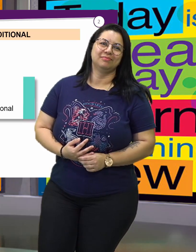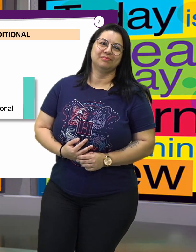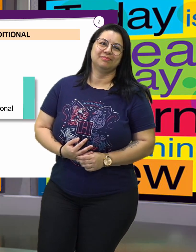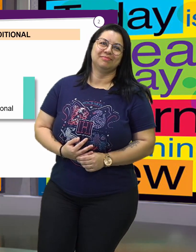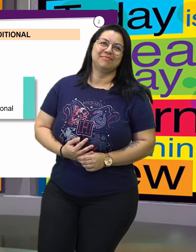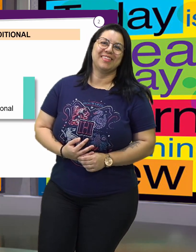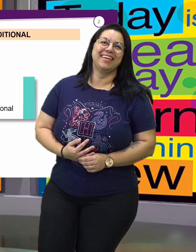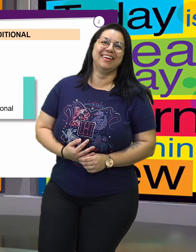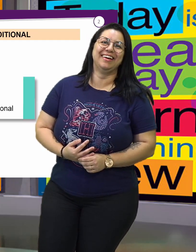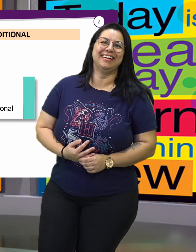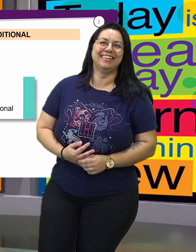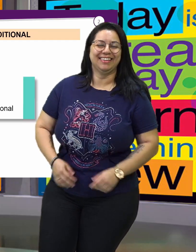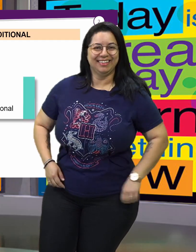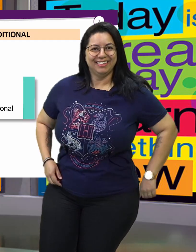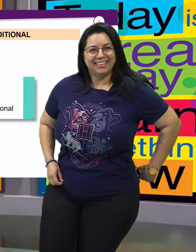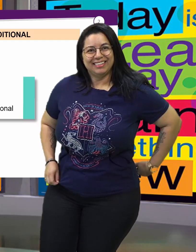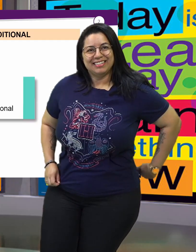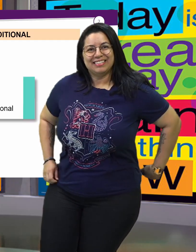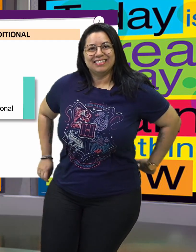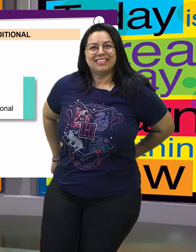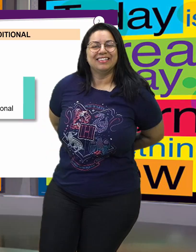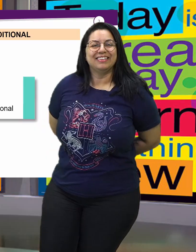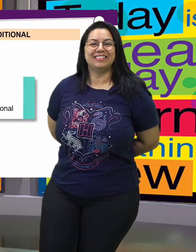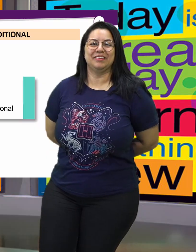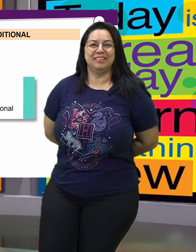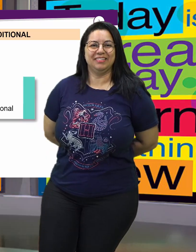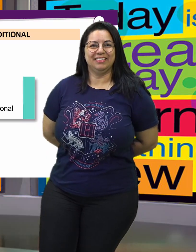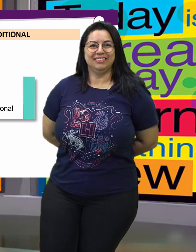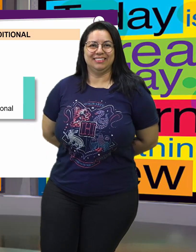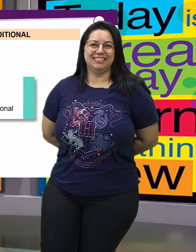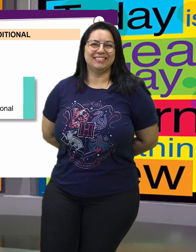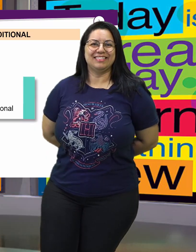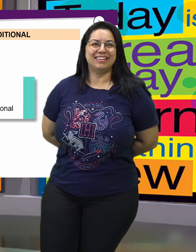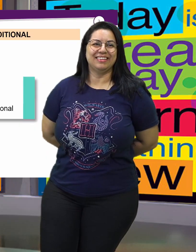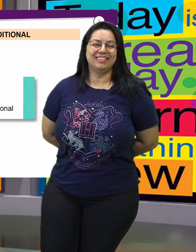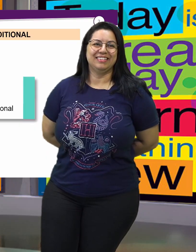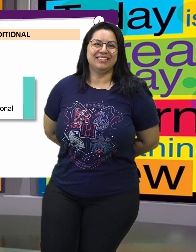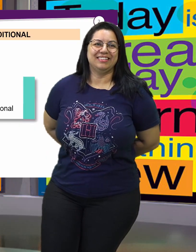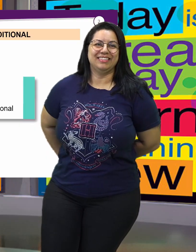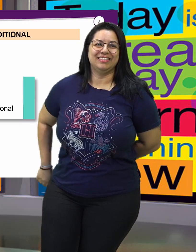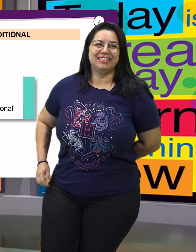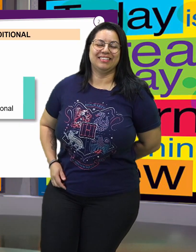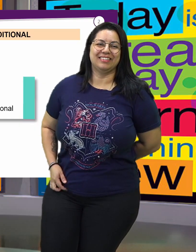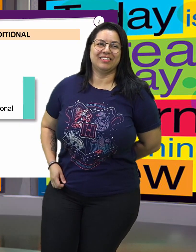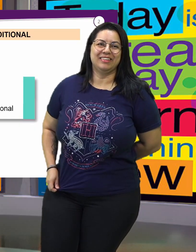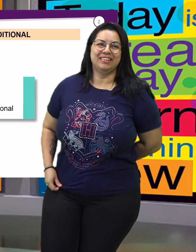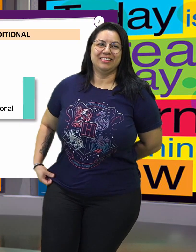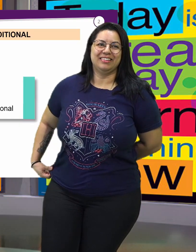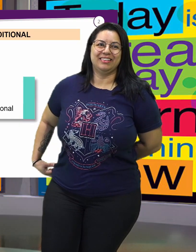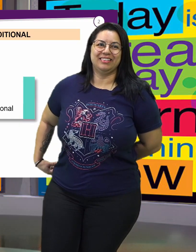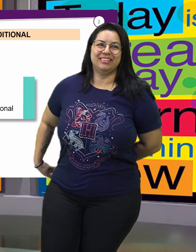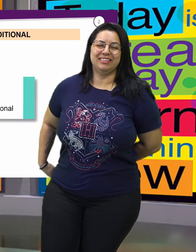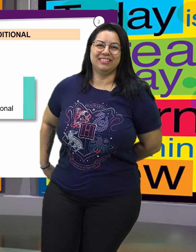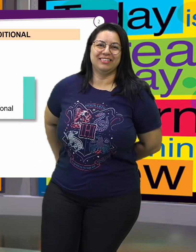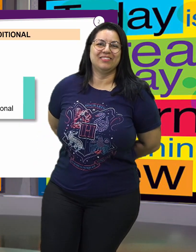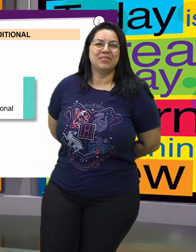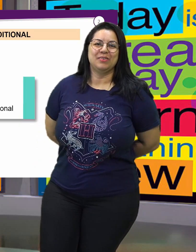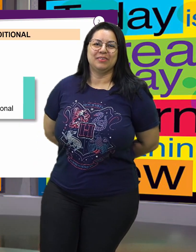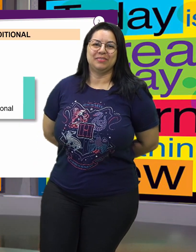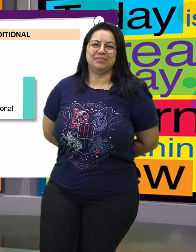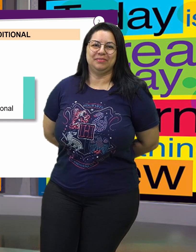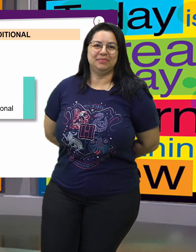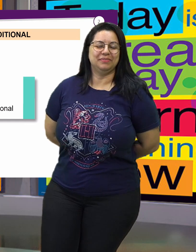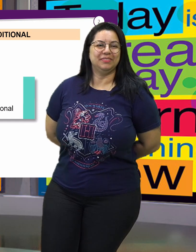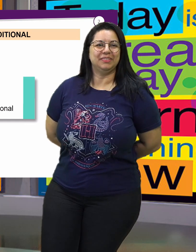eu não fui muito... Eu não tive muito... Ai, esqueci a palavra em português. Para fazer um